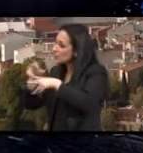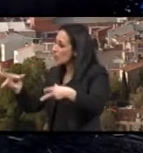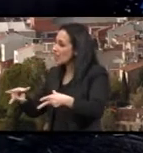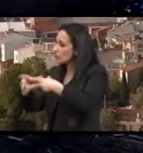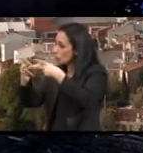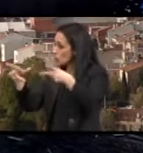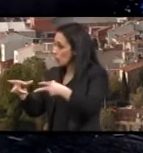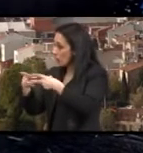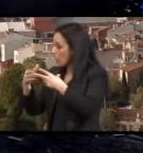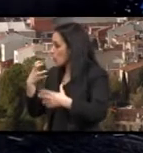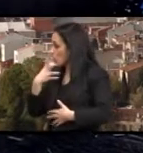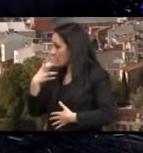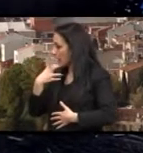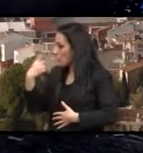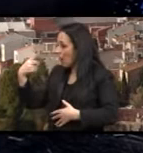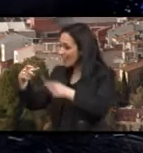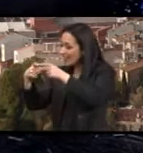una paraula que diu cuida'm, no?